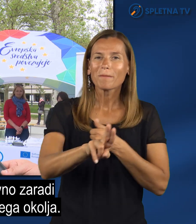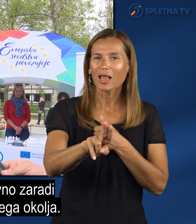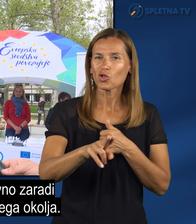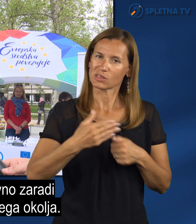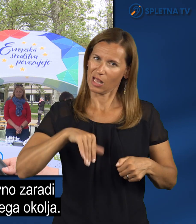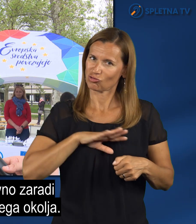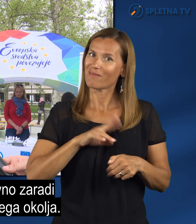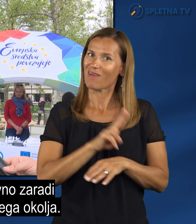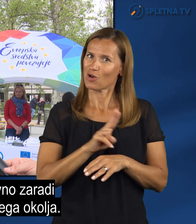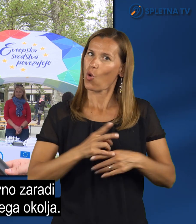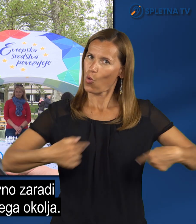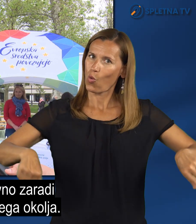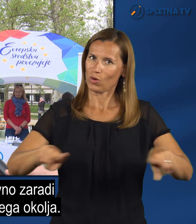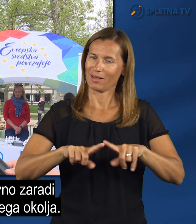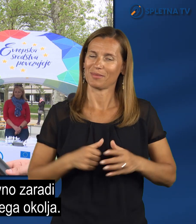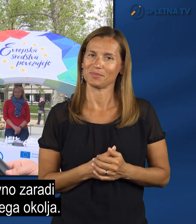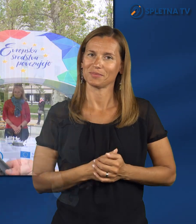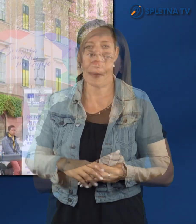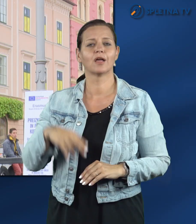prednost, ravno to naše varno okolje.